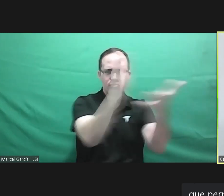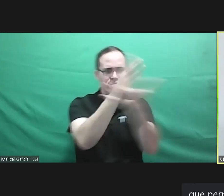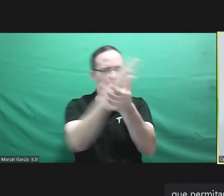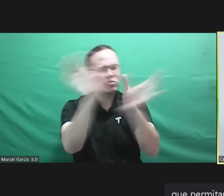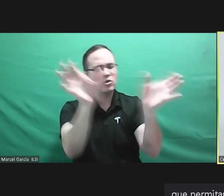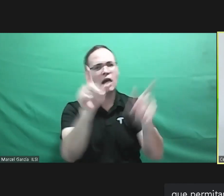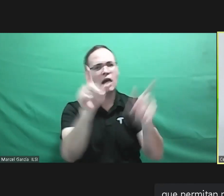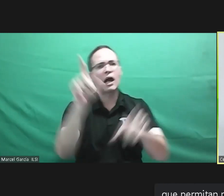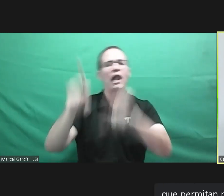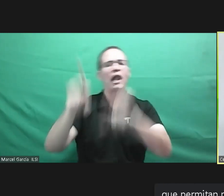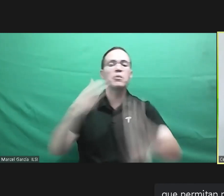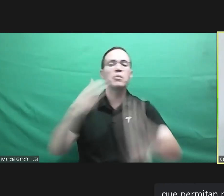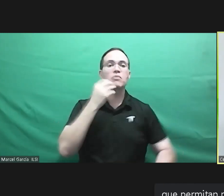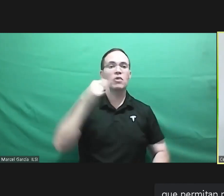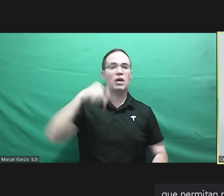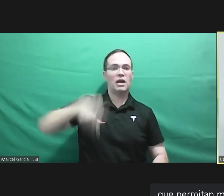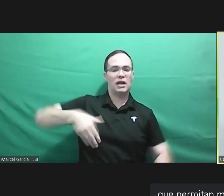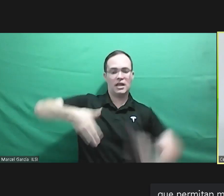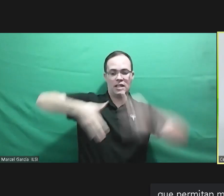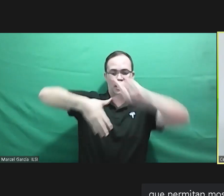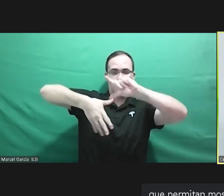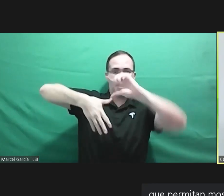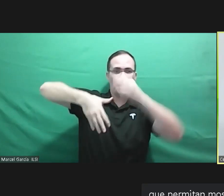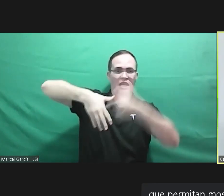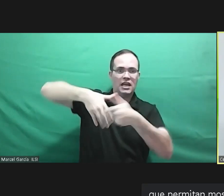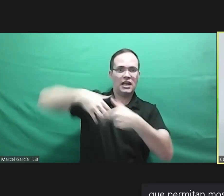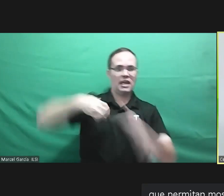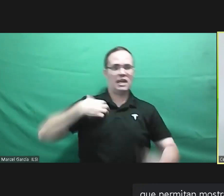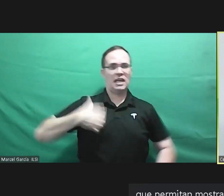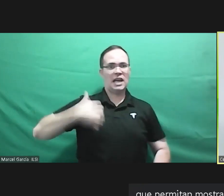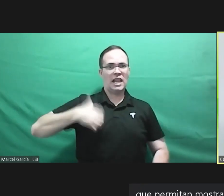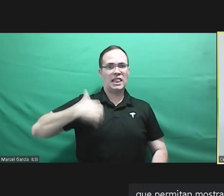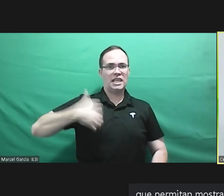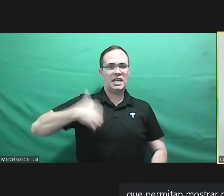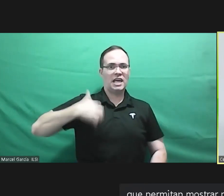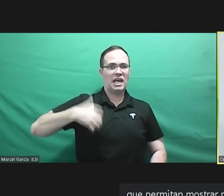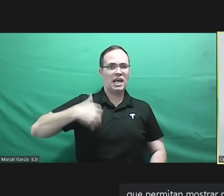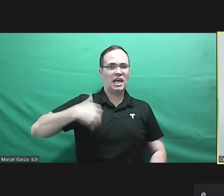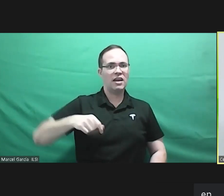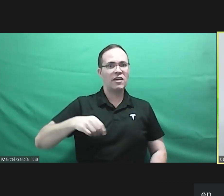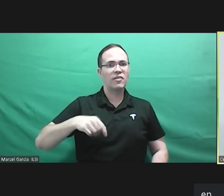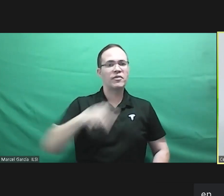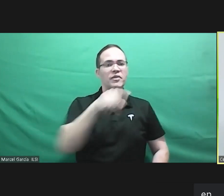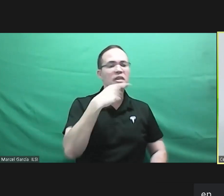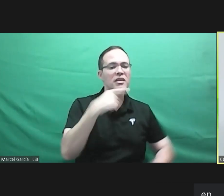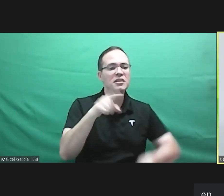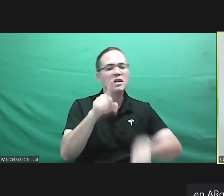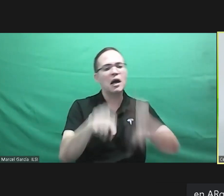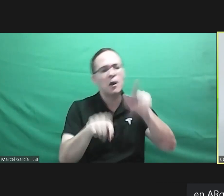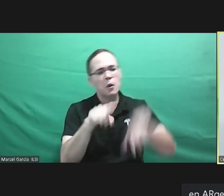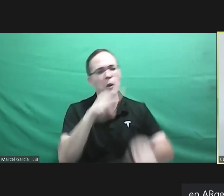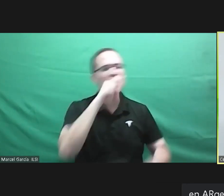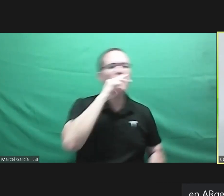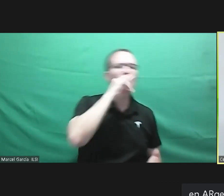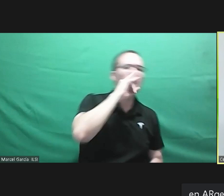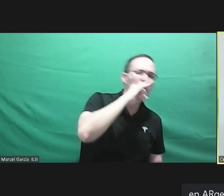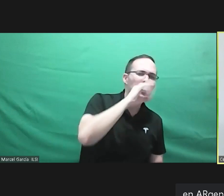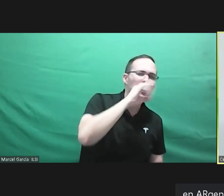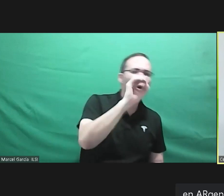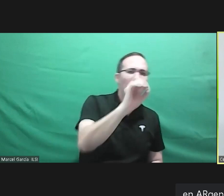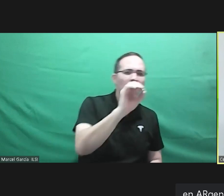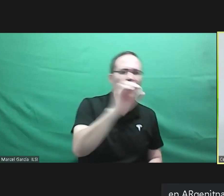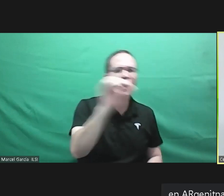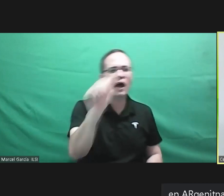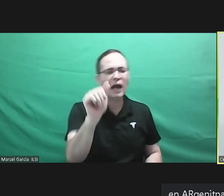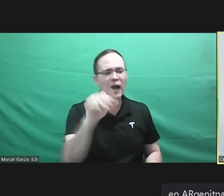ejemplo, en Argentina se agregó uno sobre cantidad de niños y niñas con discapacidad en escuelas comunes y demás, pero es muy aislado, no es que es un marco de